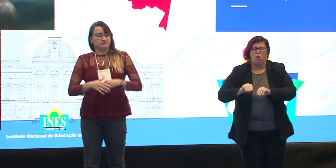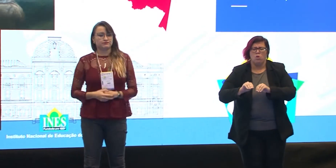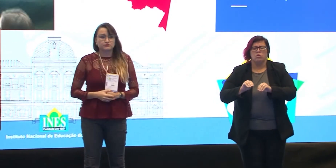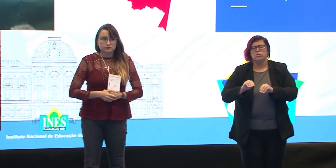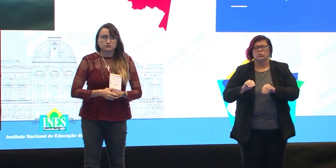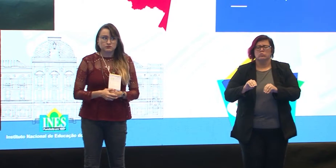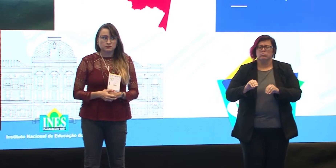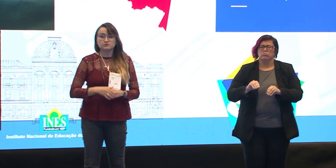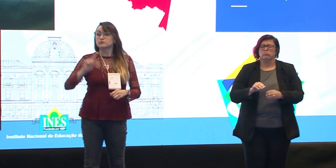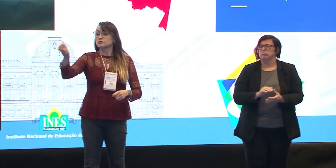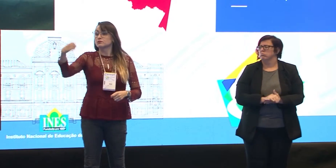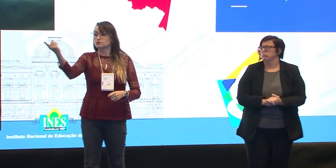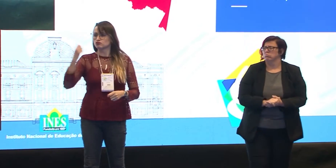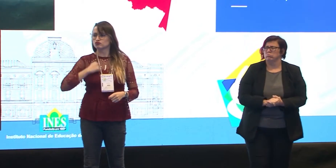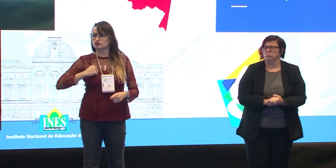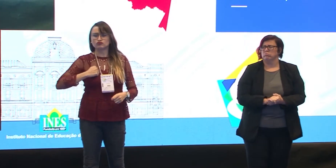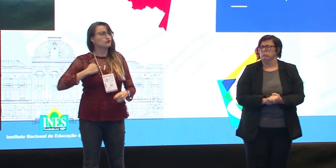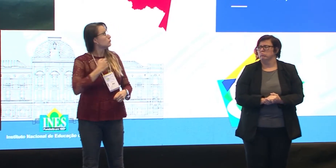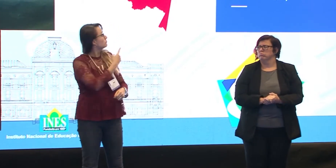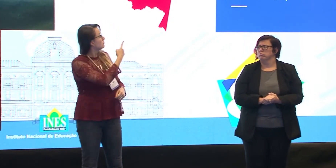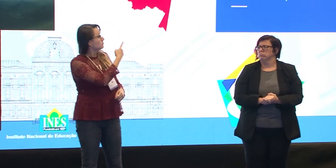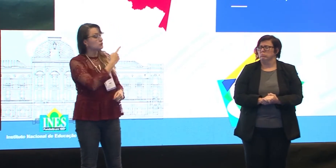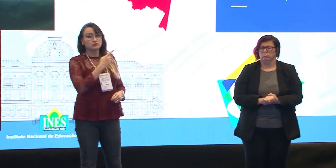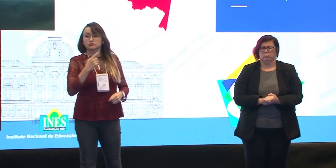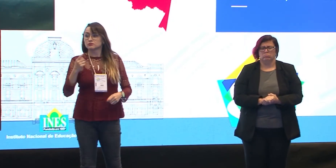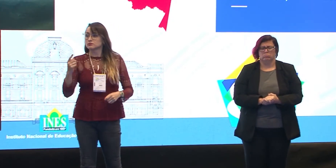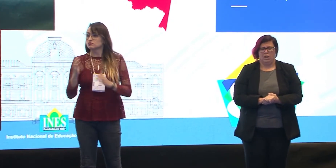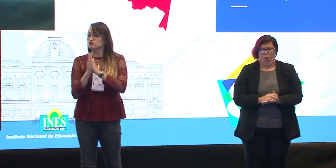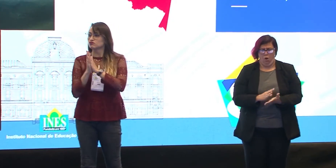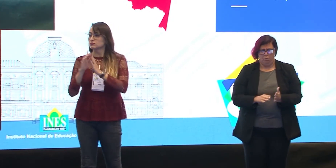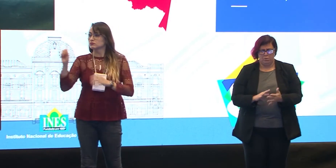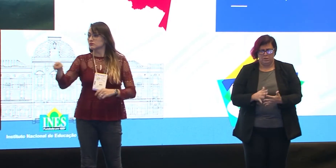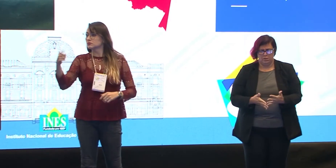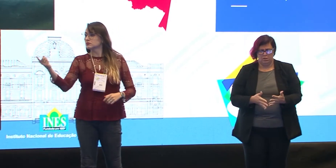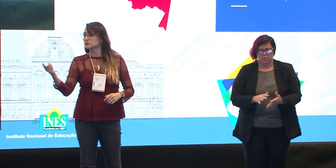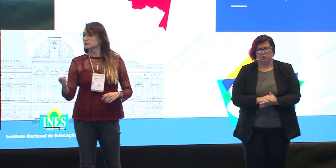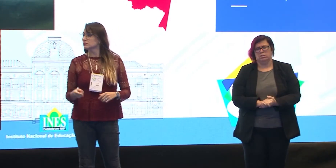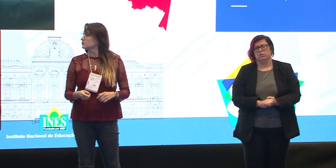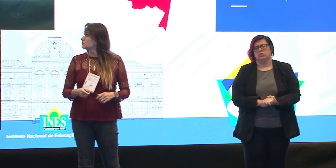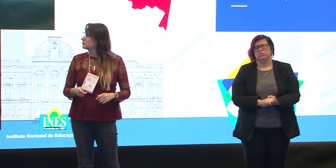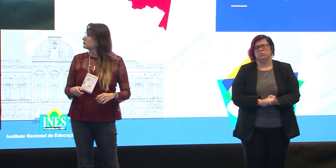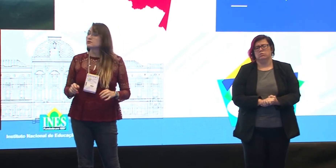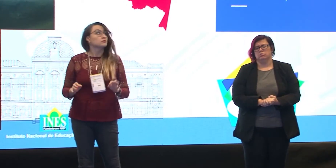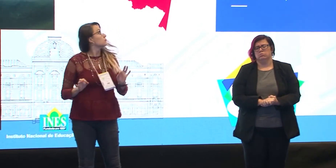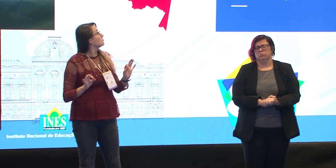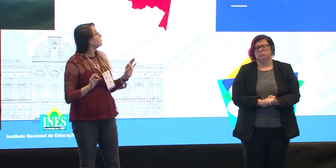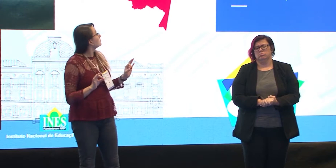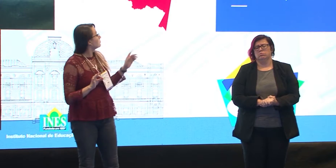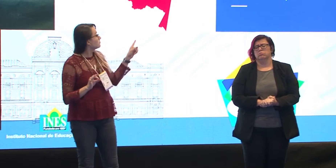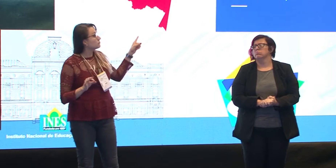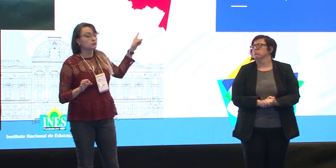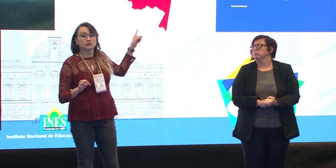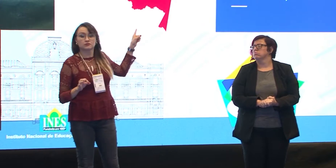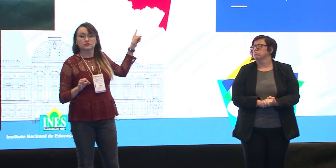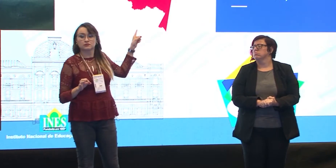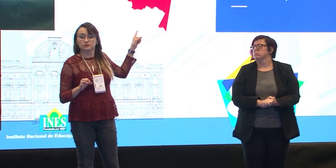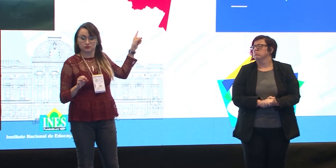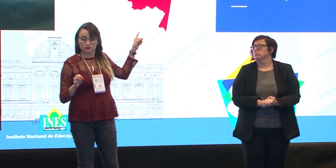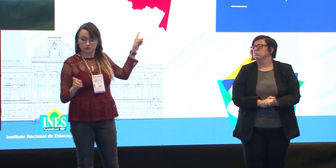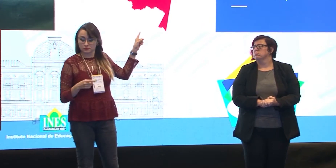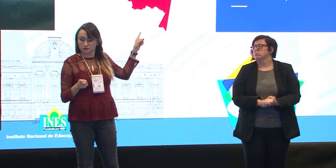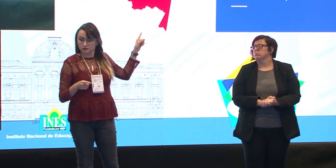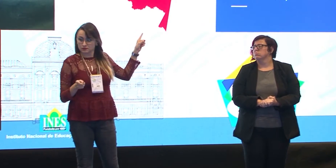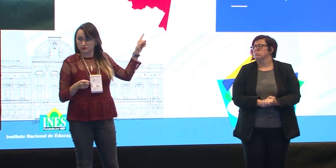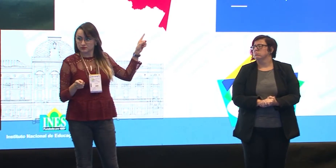várias visões do que acontece na educação de surdos na Colômbia. Me desculpe, você poderia passar o slide, por